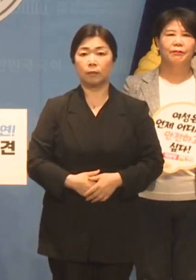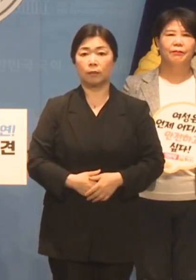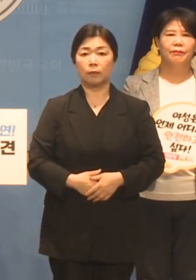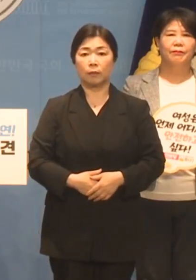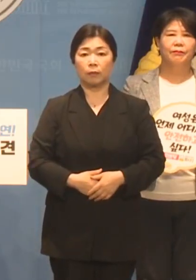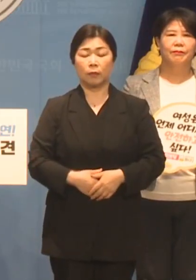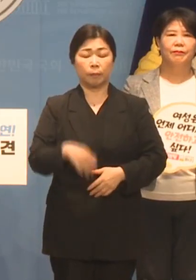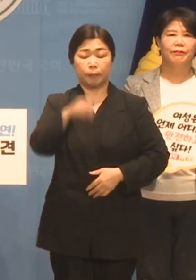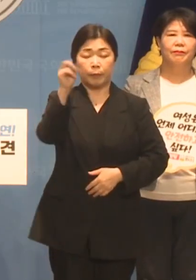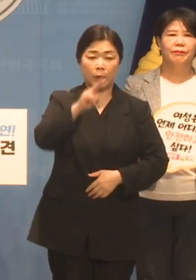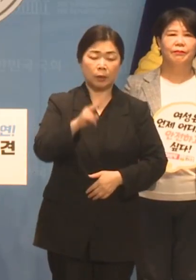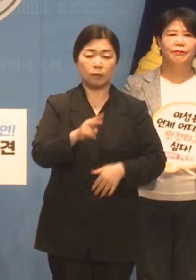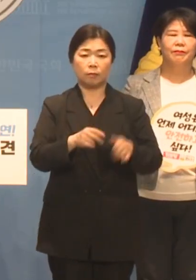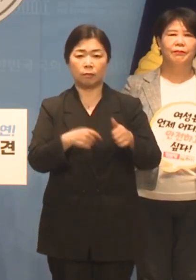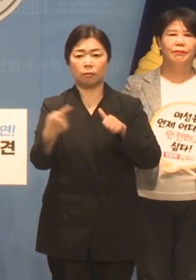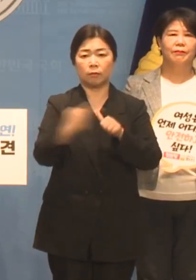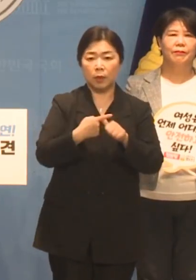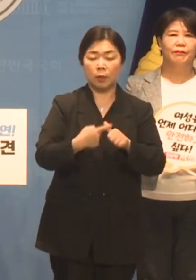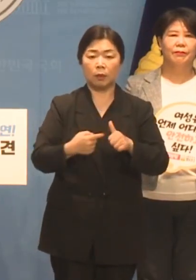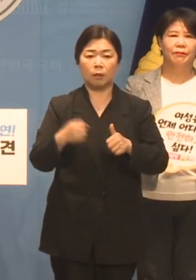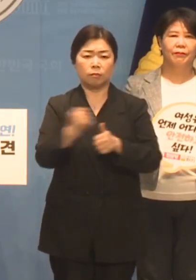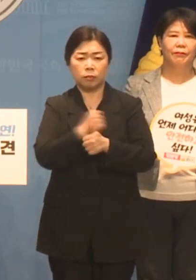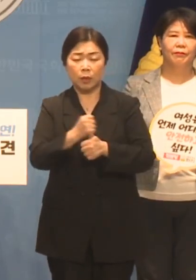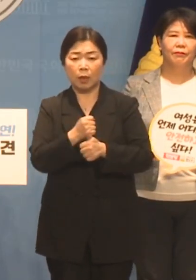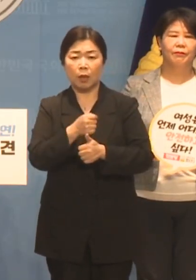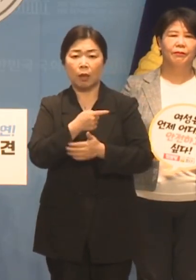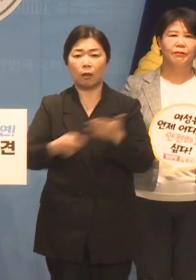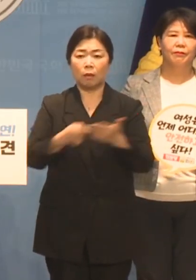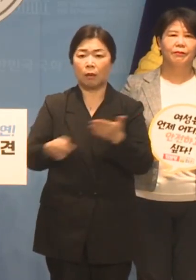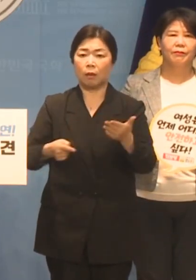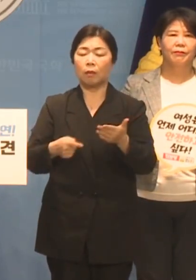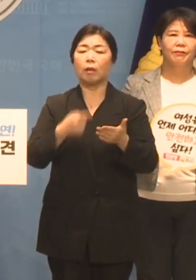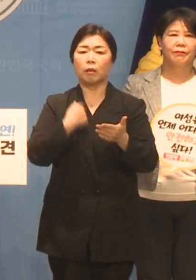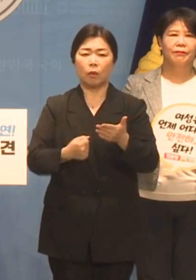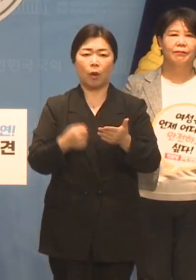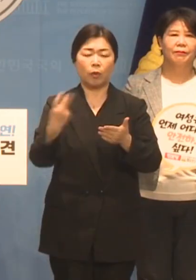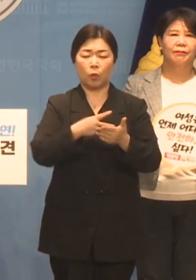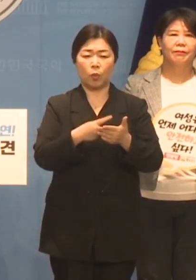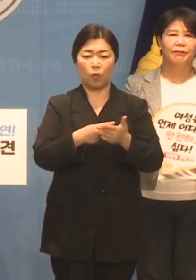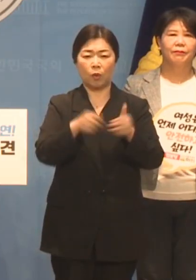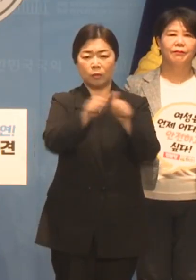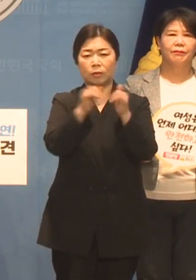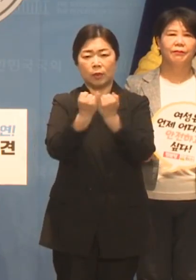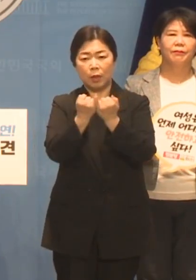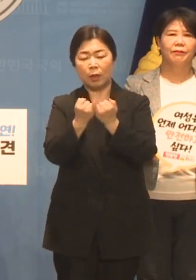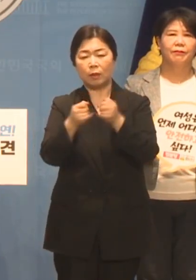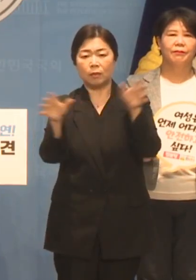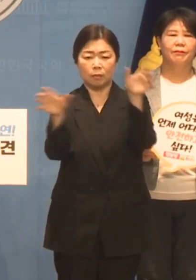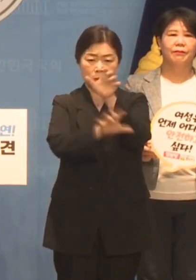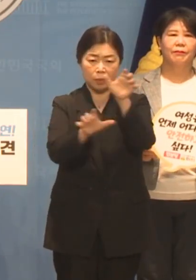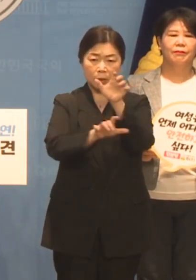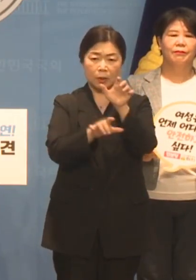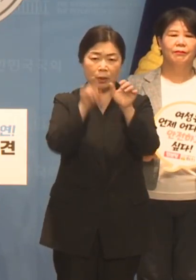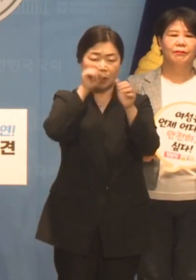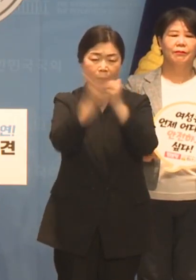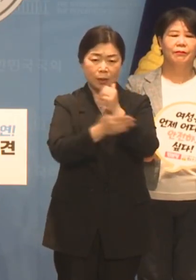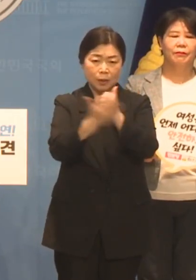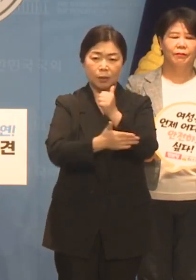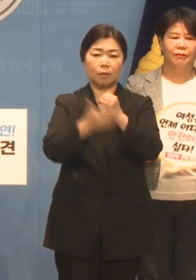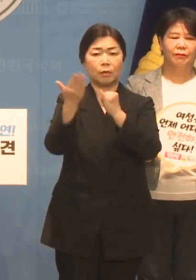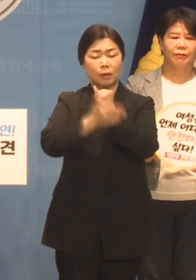살해당할 걱정을 하는 사회, 딥페이크 등의 디지털 성범죄가 난무하는 사회, 너무나